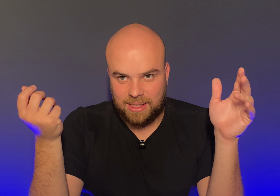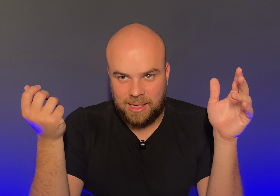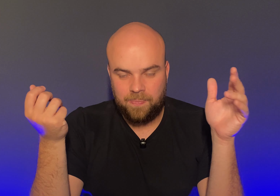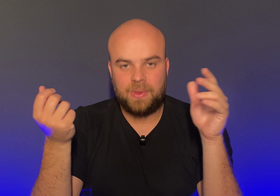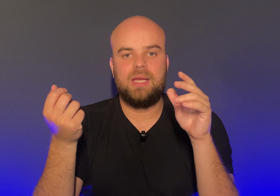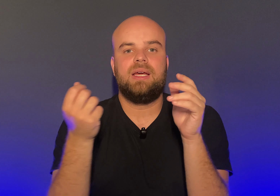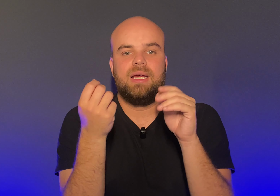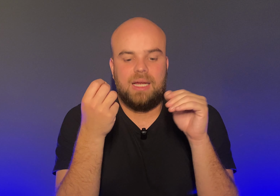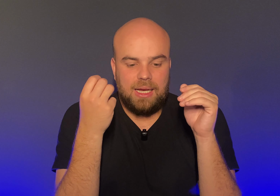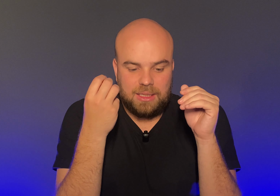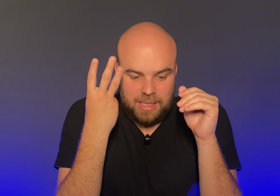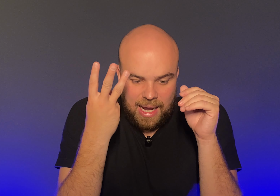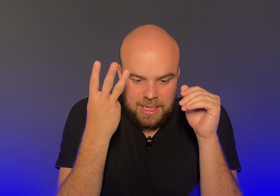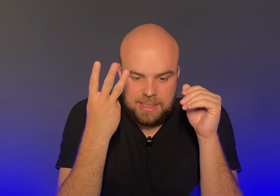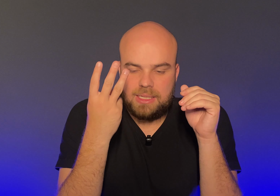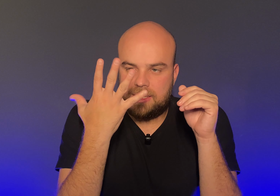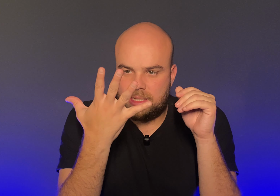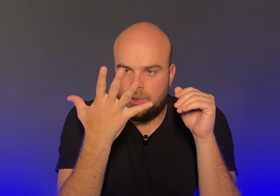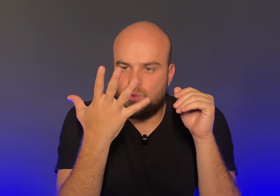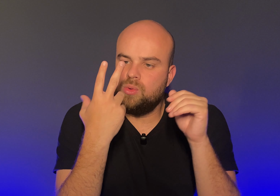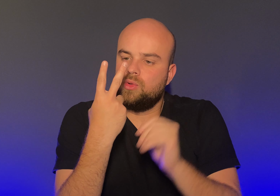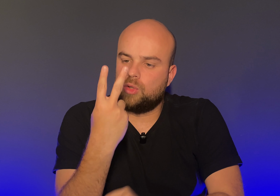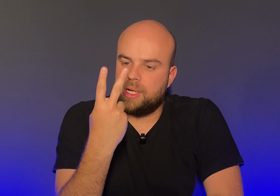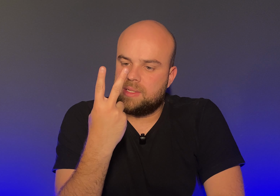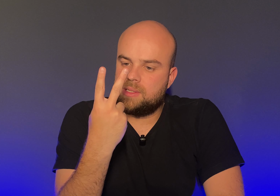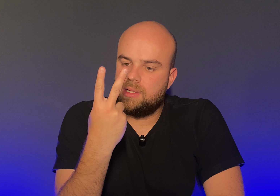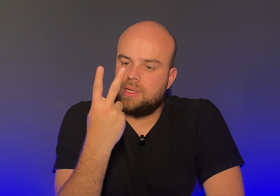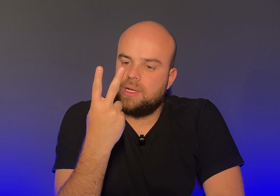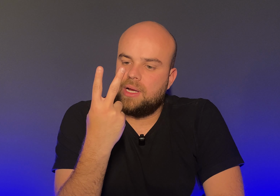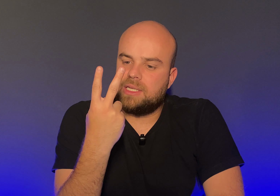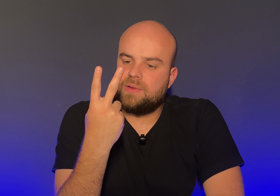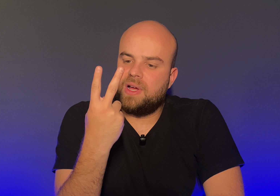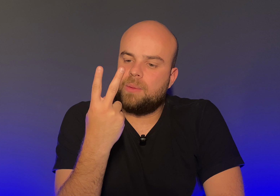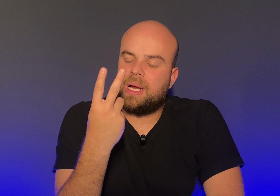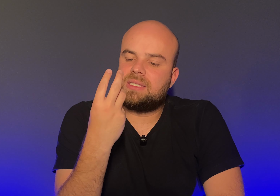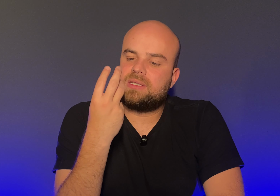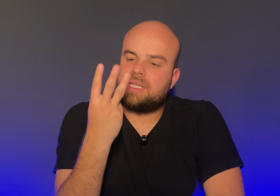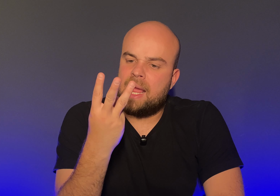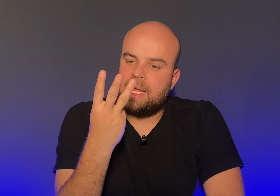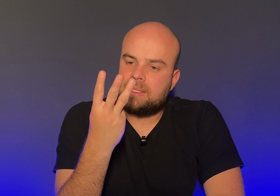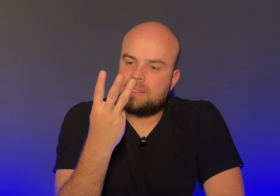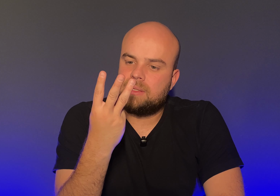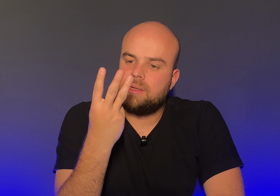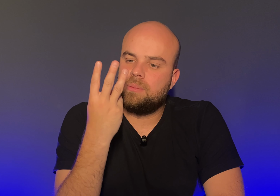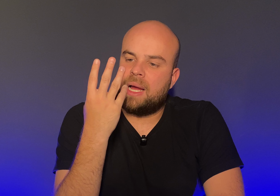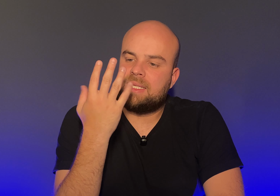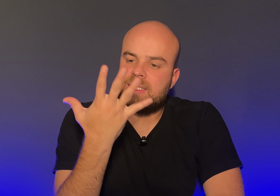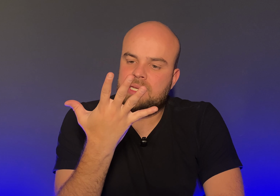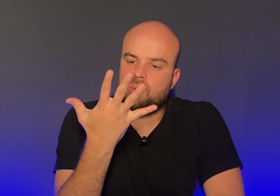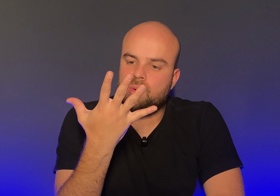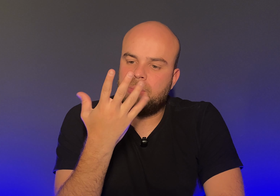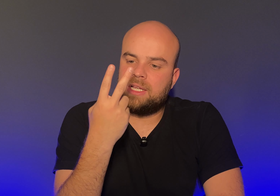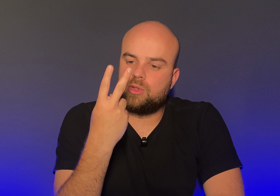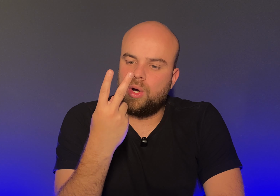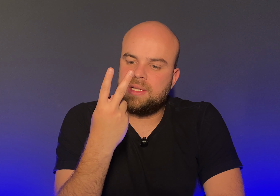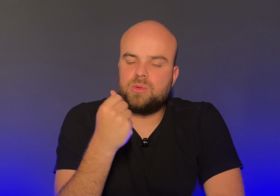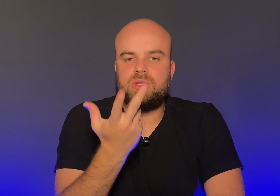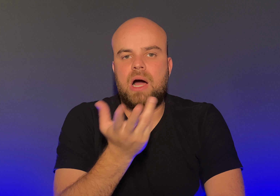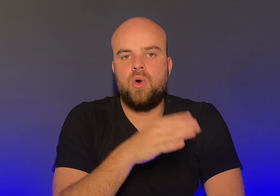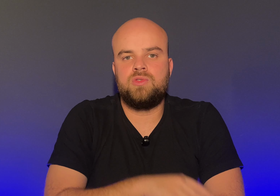tá 352 aí você fala mais três mais cinco mais dois não dá